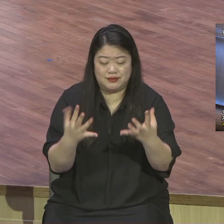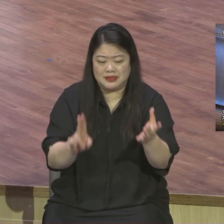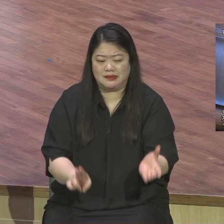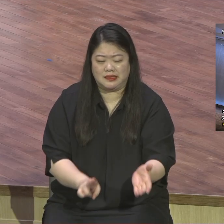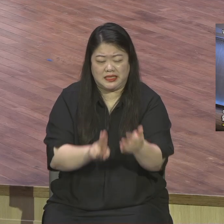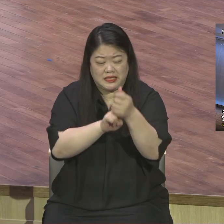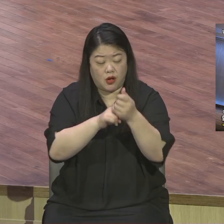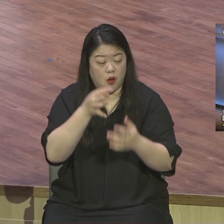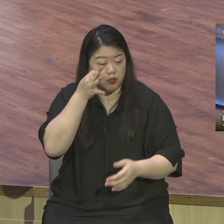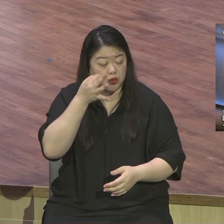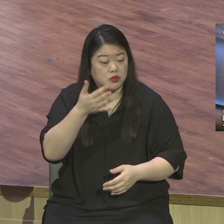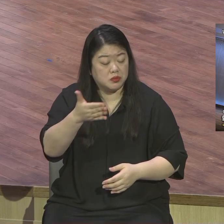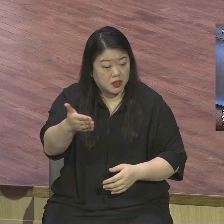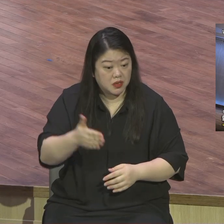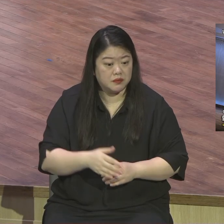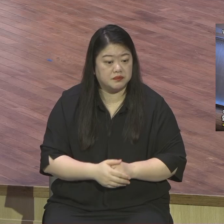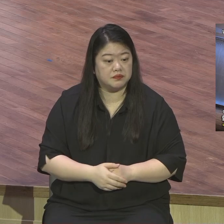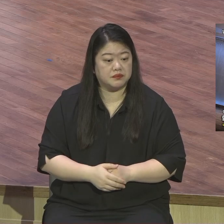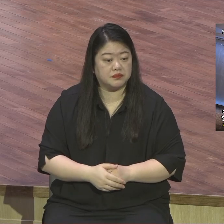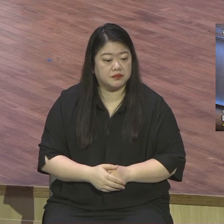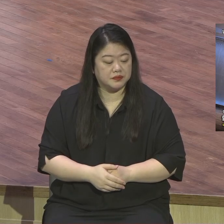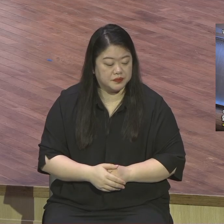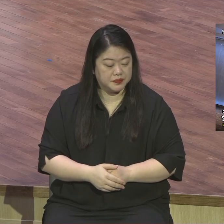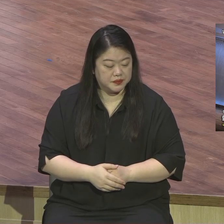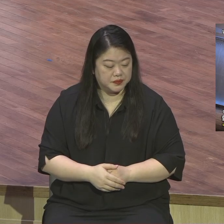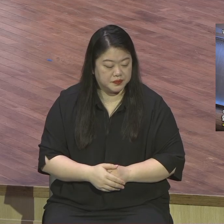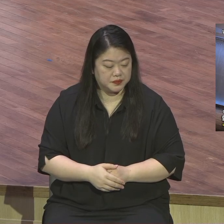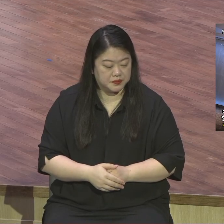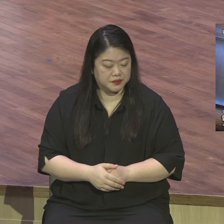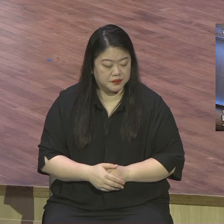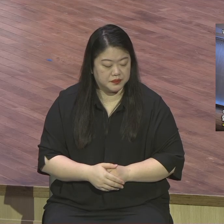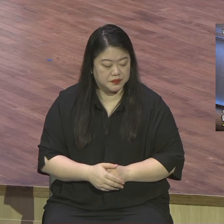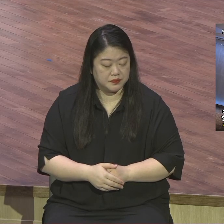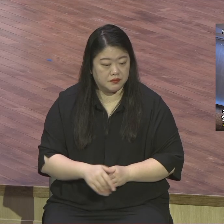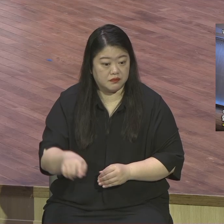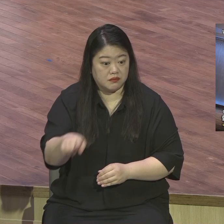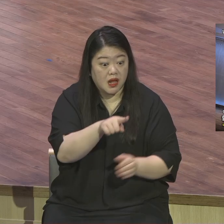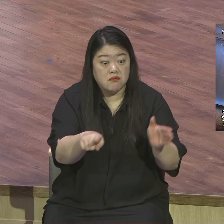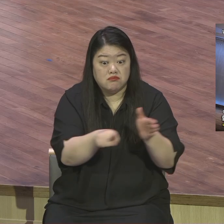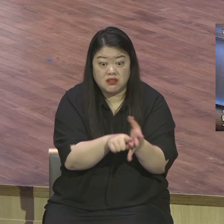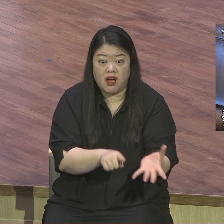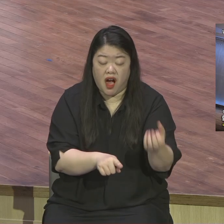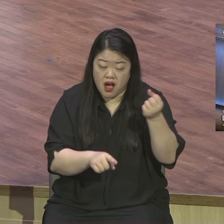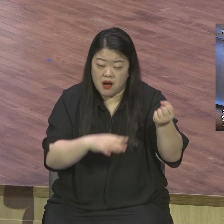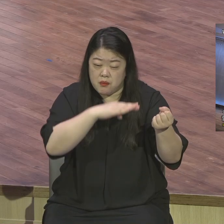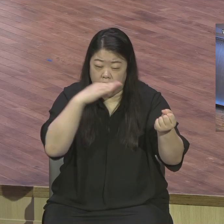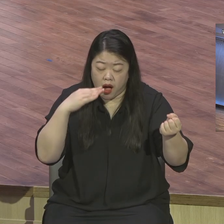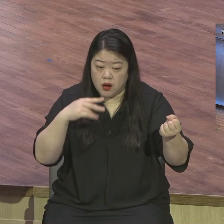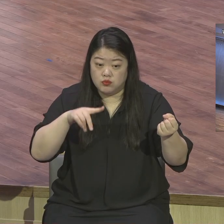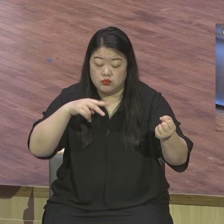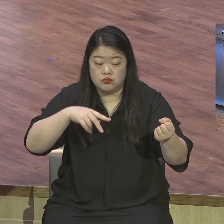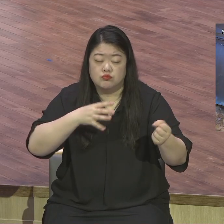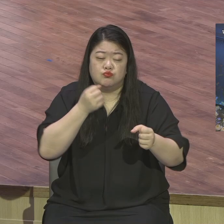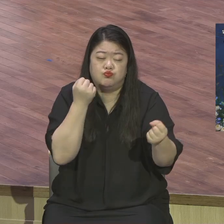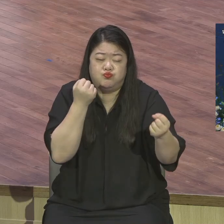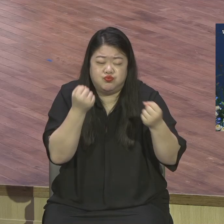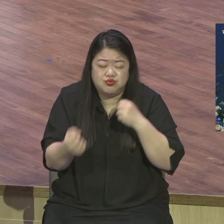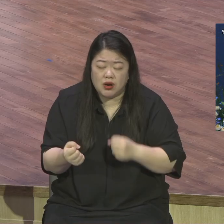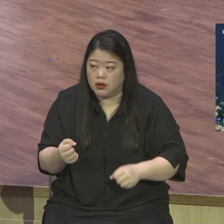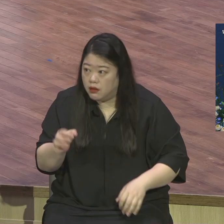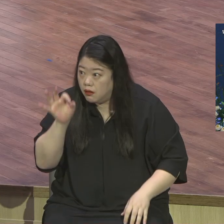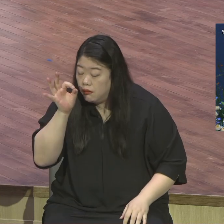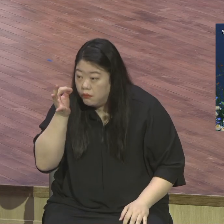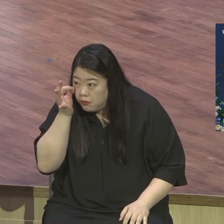기사를 보여 할 수만 있으면 택하신 자들로 자들도 미역하리라. 반복으로 계속